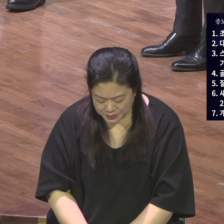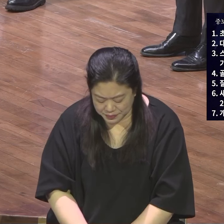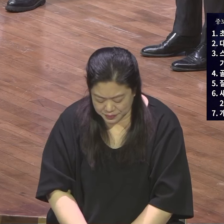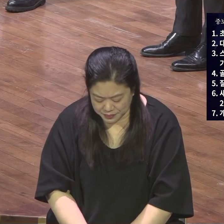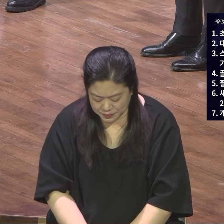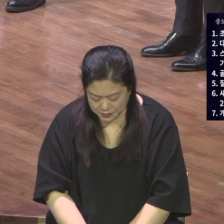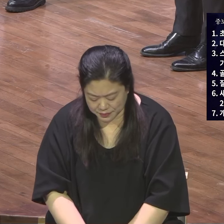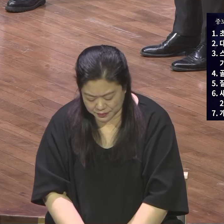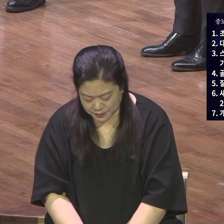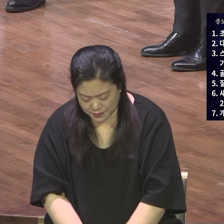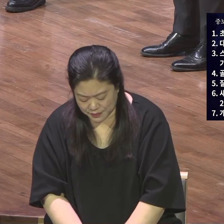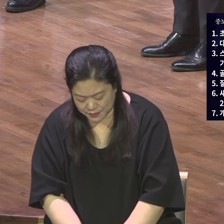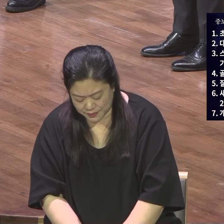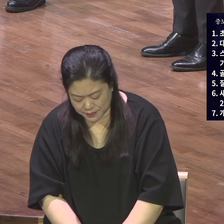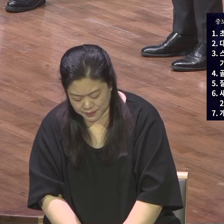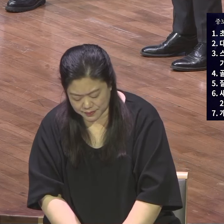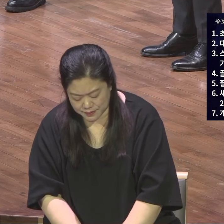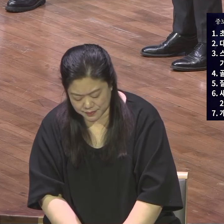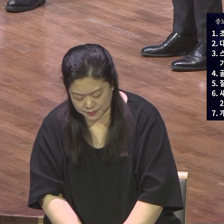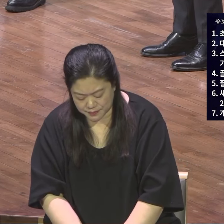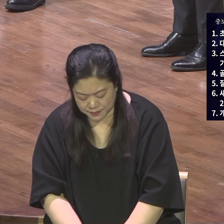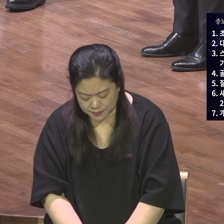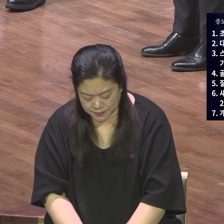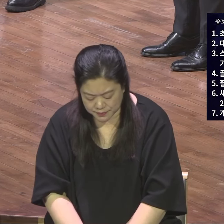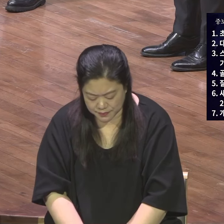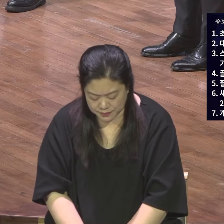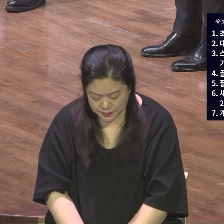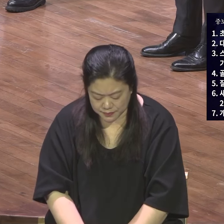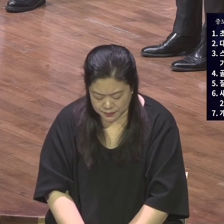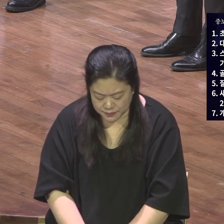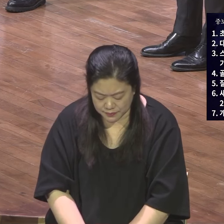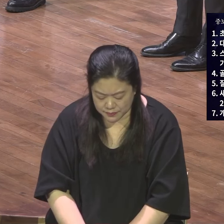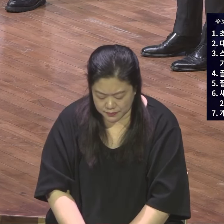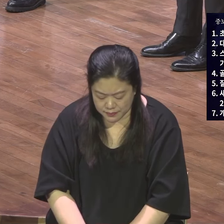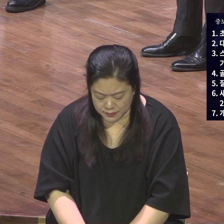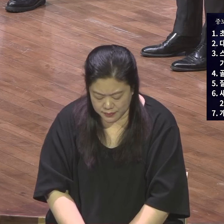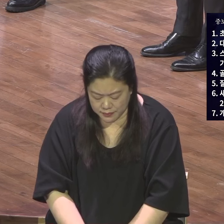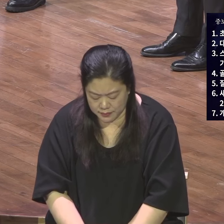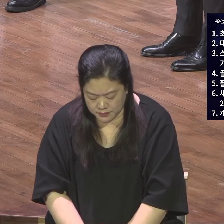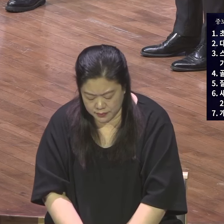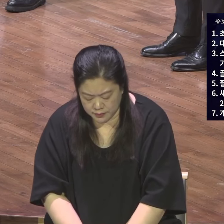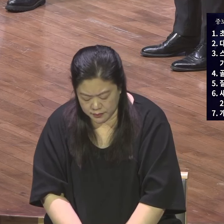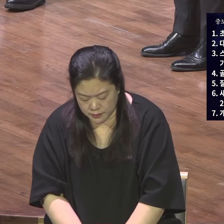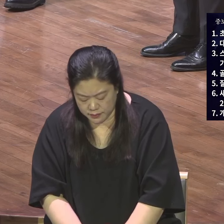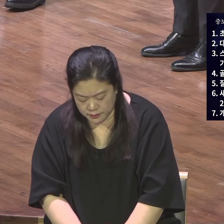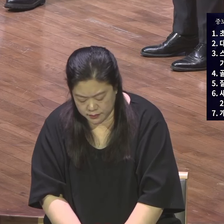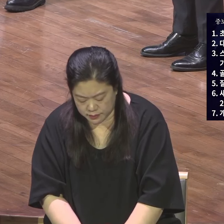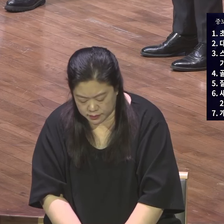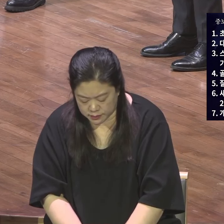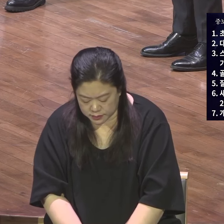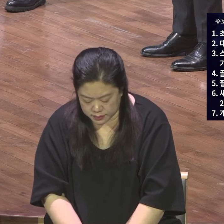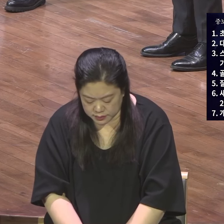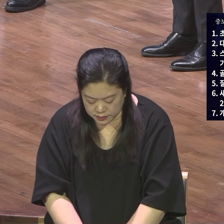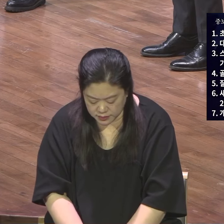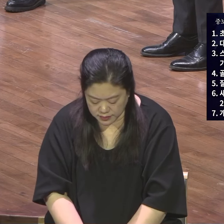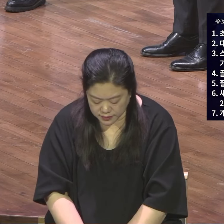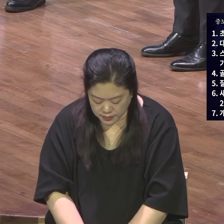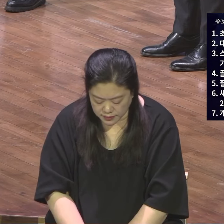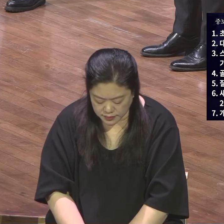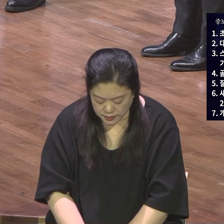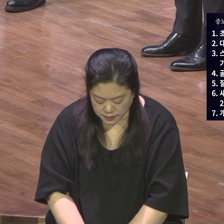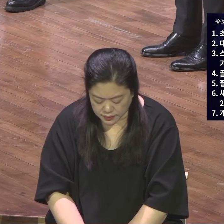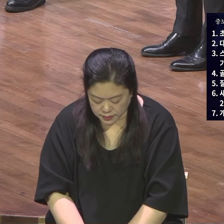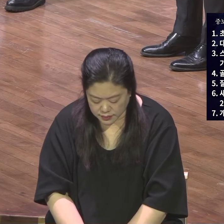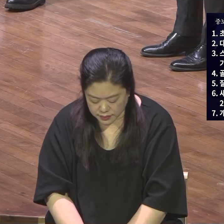이 시간 우리의 축복 기도를 가지고 이 기도 제목 가지고 하나님 앞에 기도합니다. 하나님 우리가